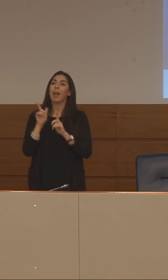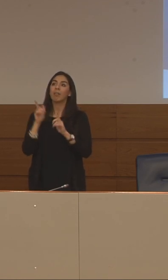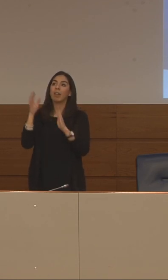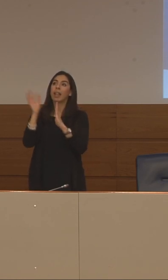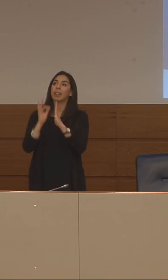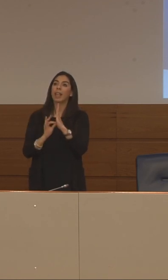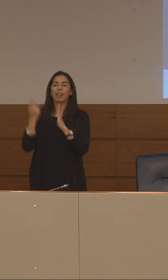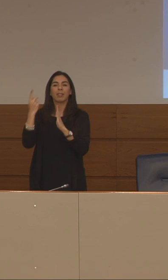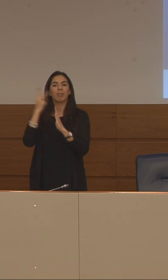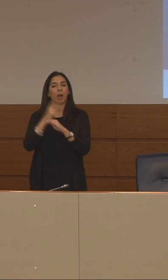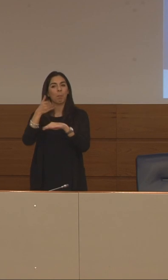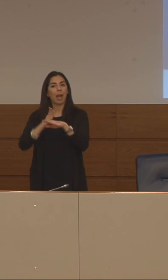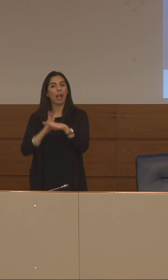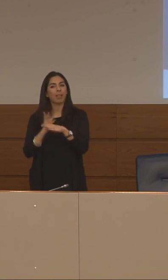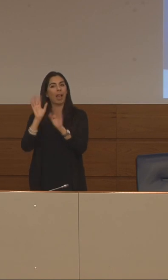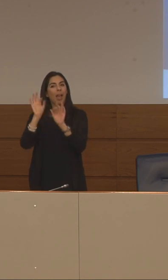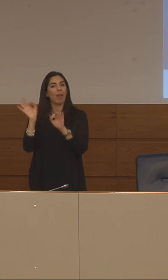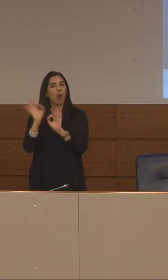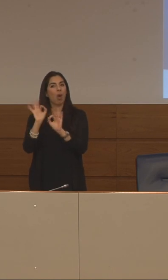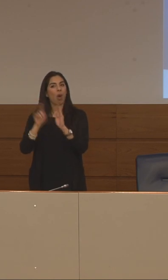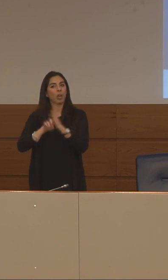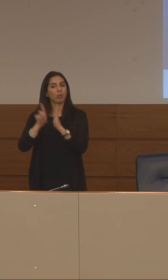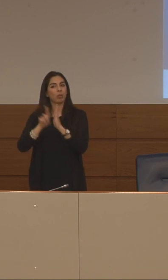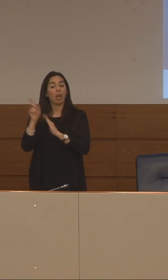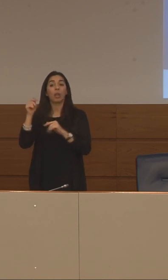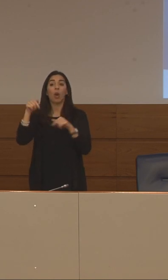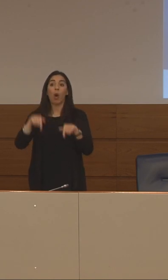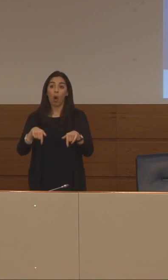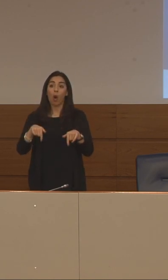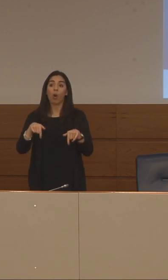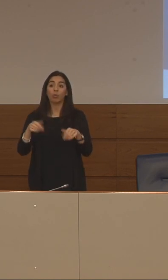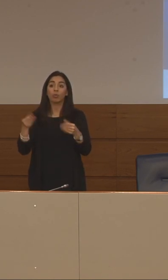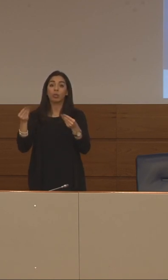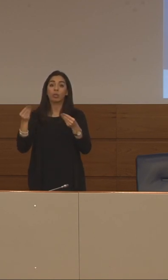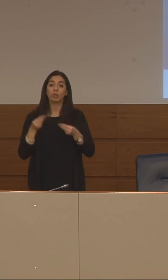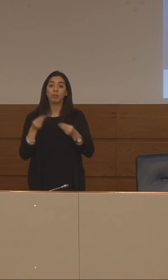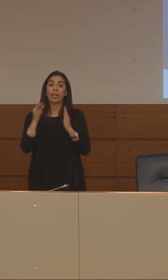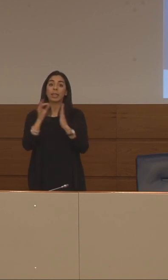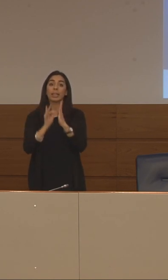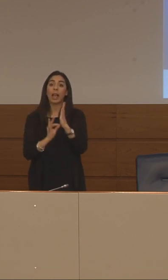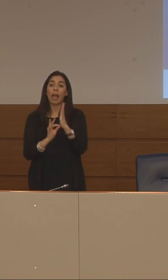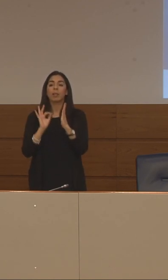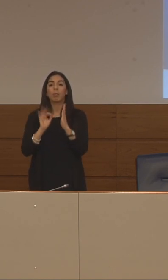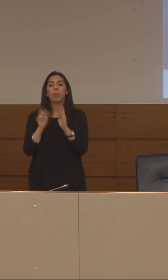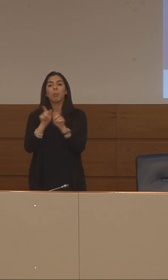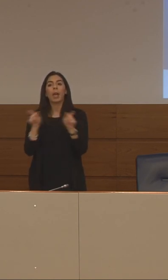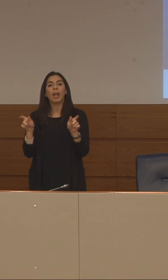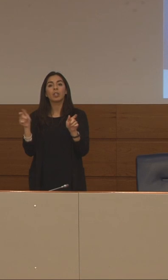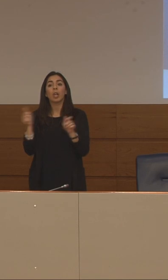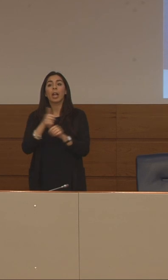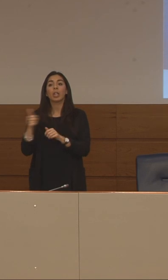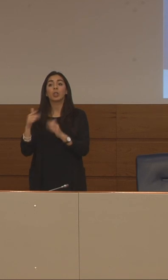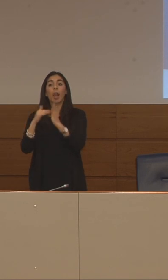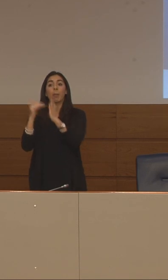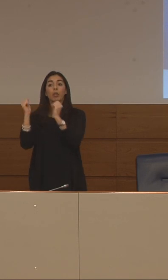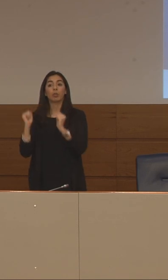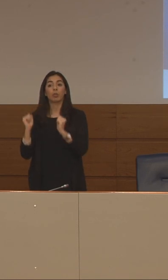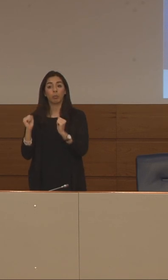abbiamo avuto dei dati soprattutto per quello che riguarda le persone che sono in isolamento domiciliare che